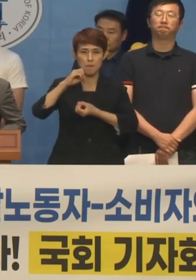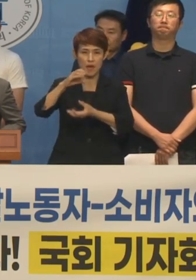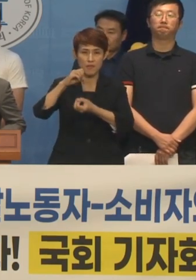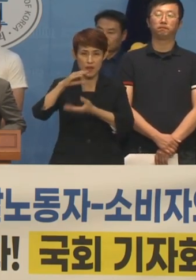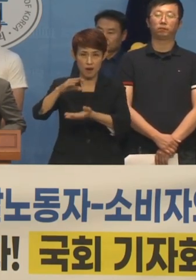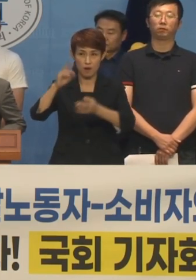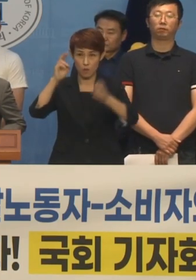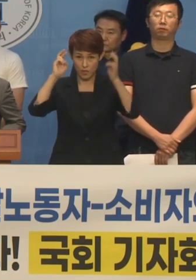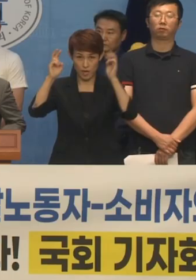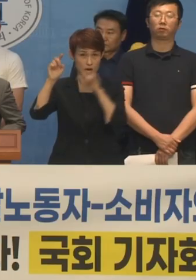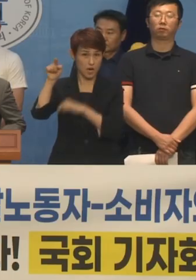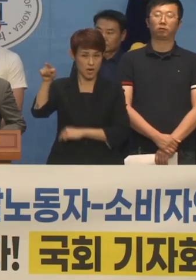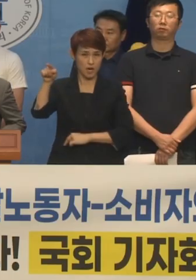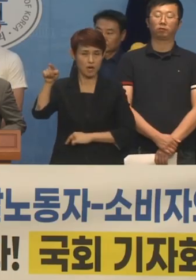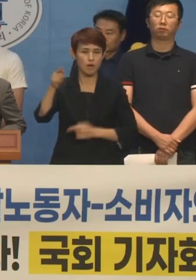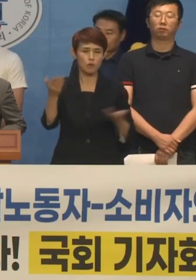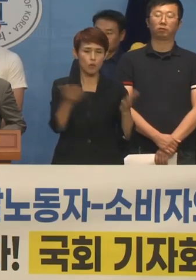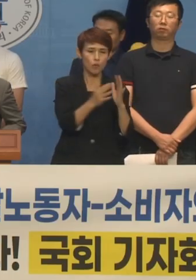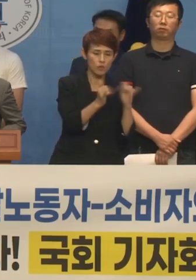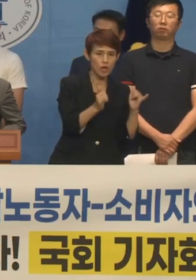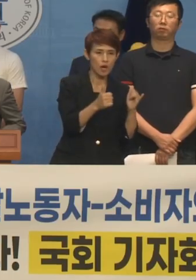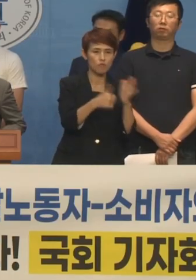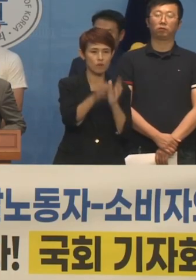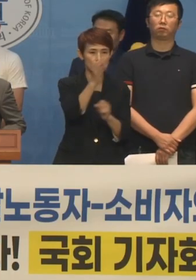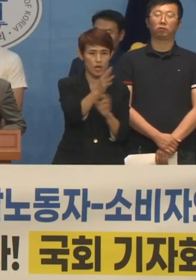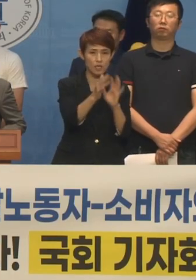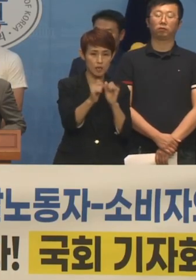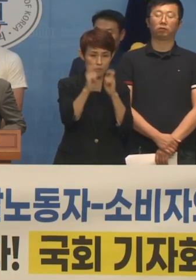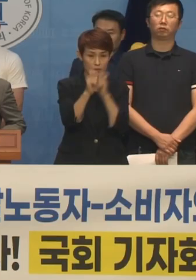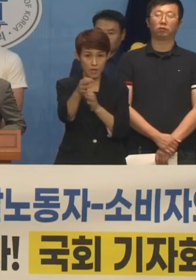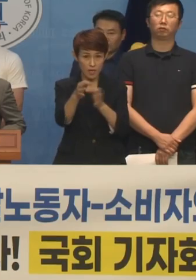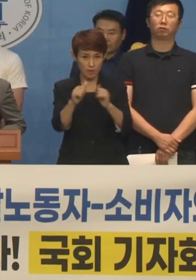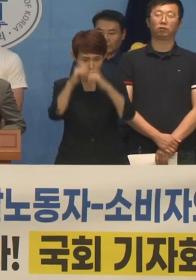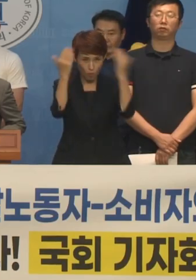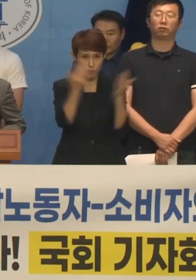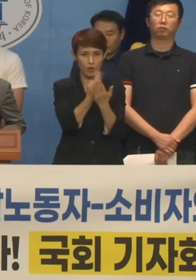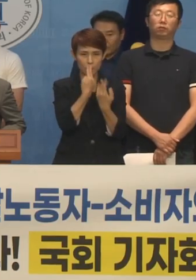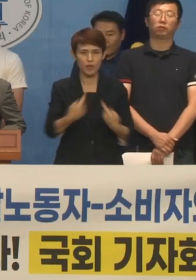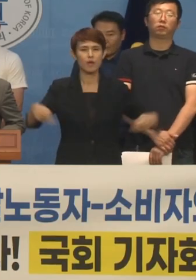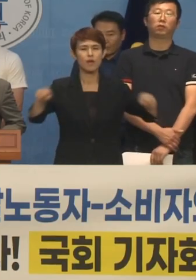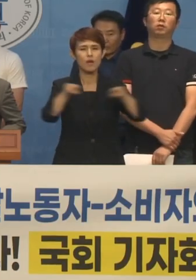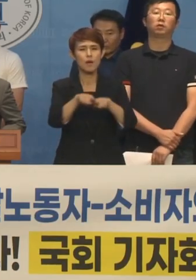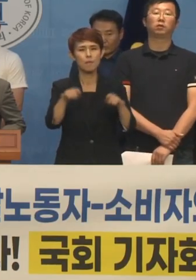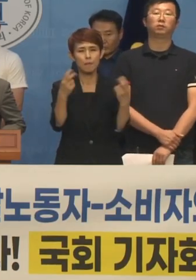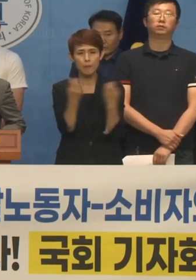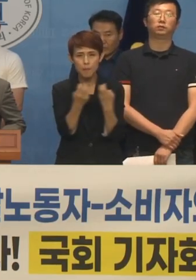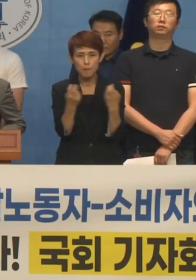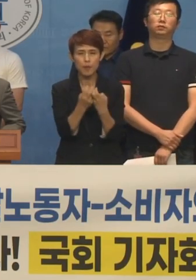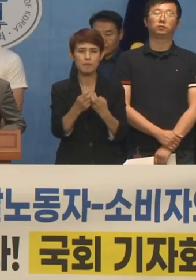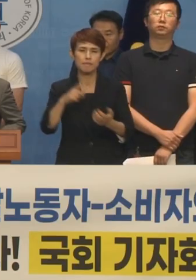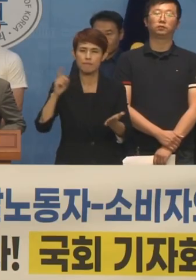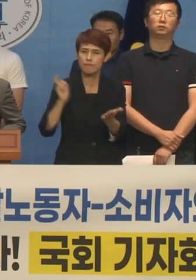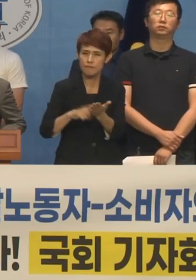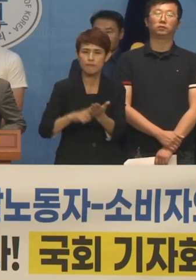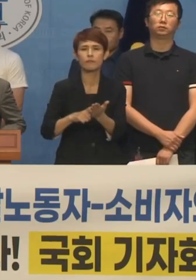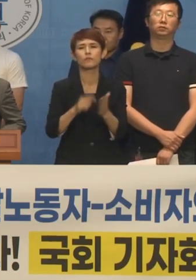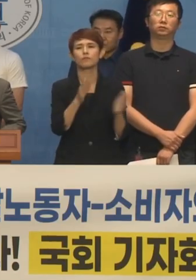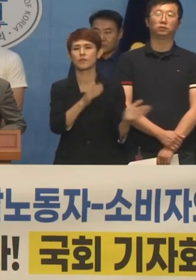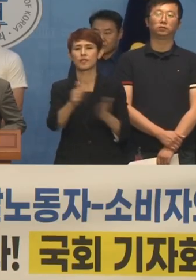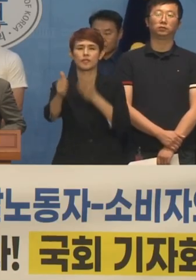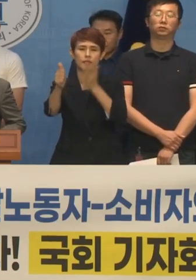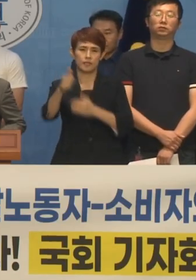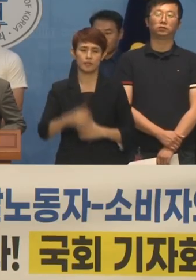독과점 기업은 노동자, 소비자, 자영업자 모두와 상생할 수 있는 방향을 시급히